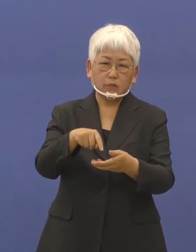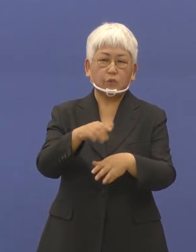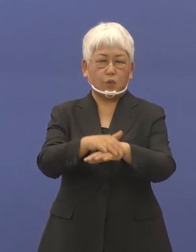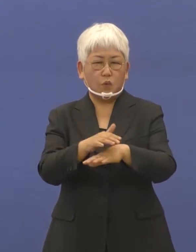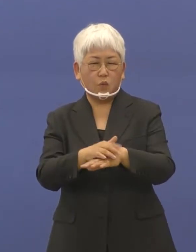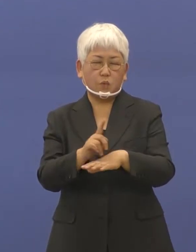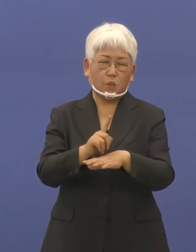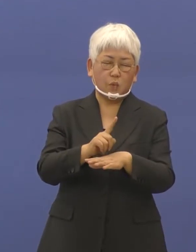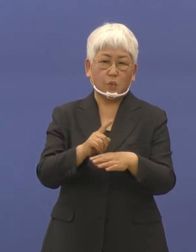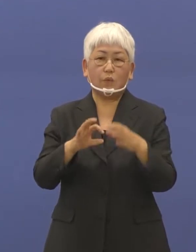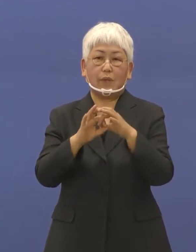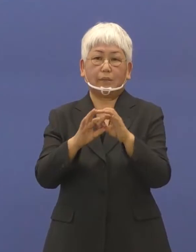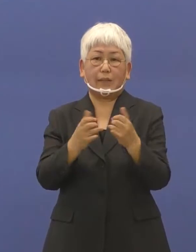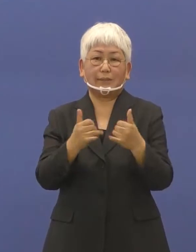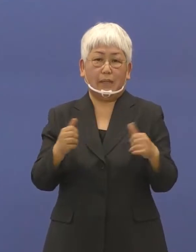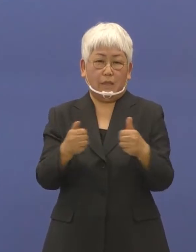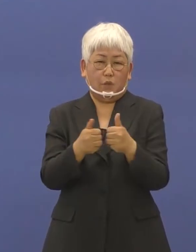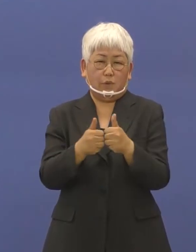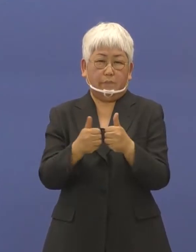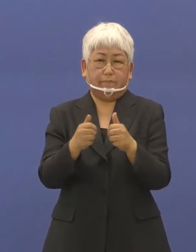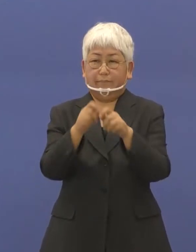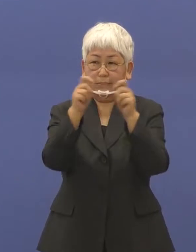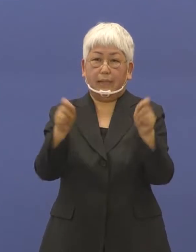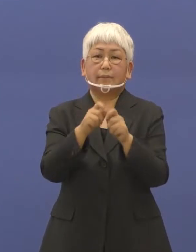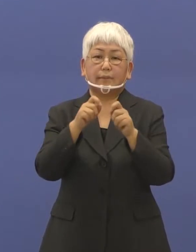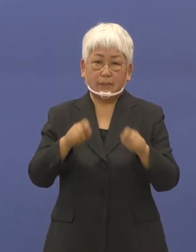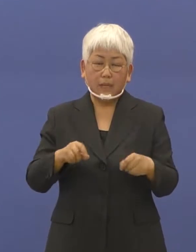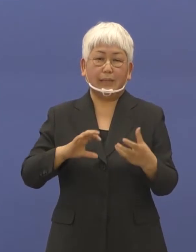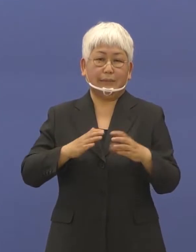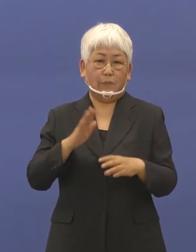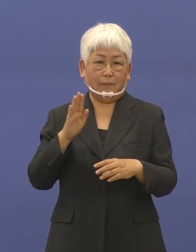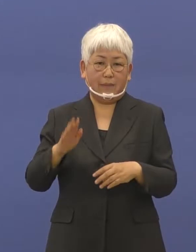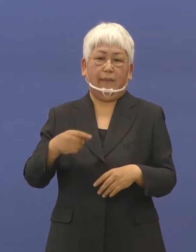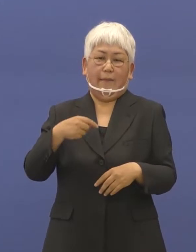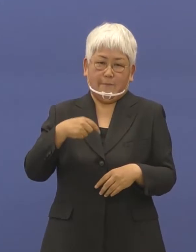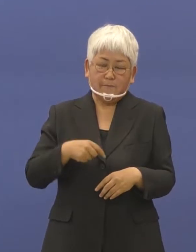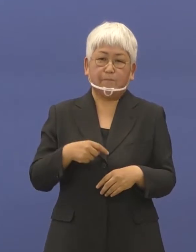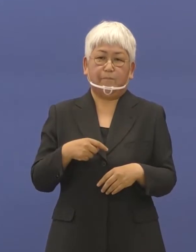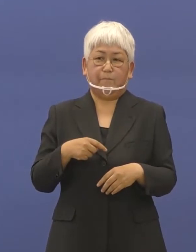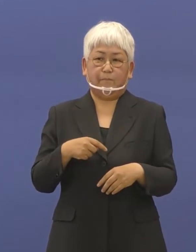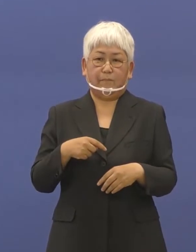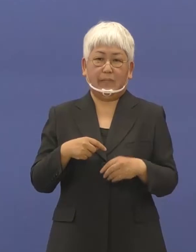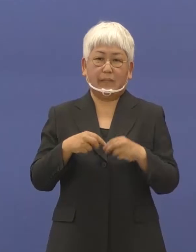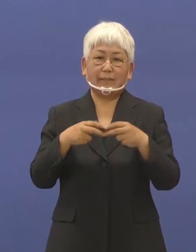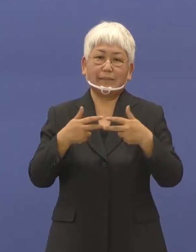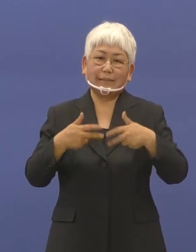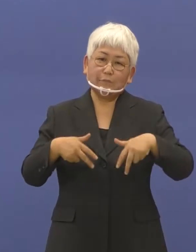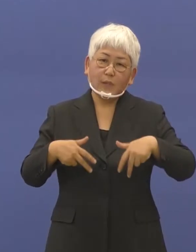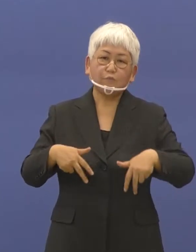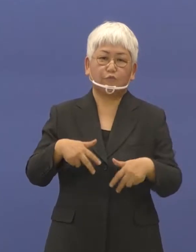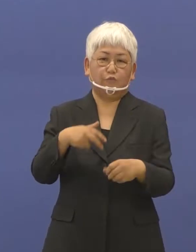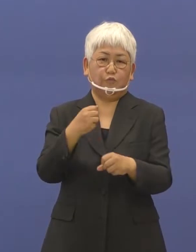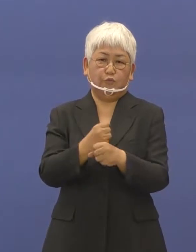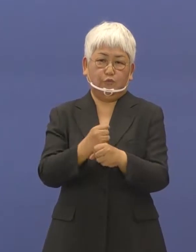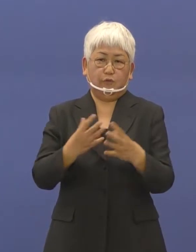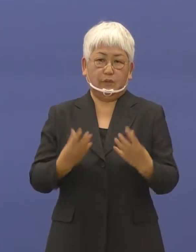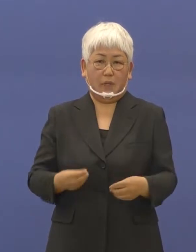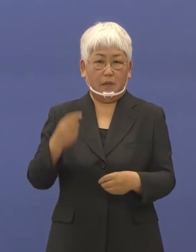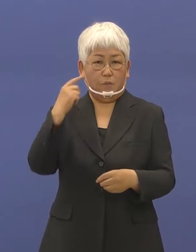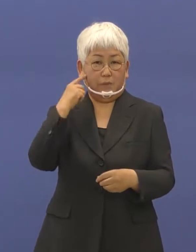と相談した結果、岩手ならではの仕組みができたと思っております